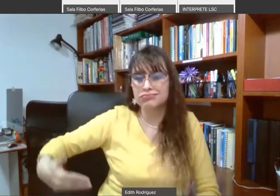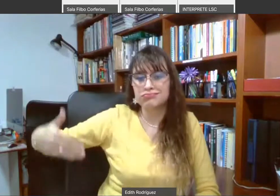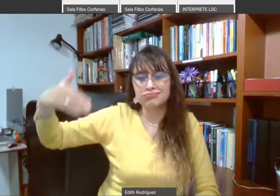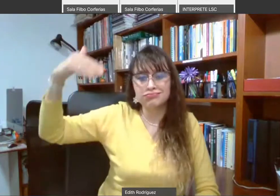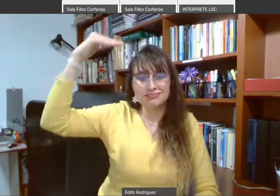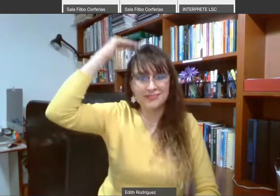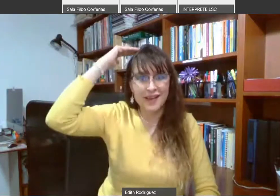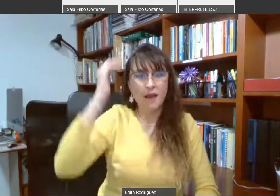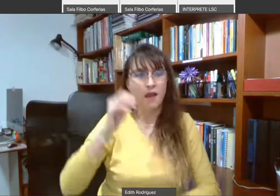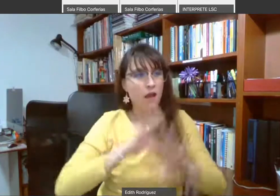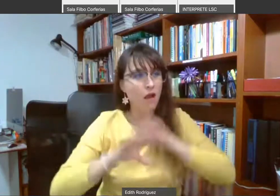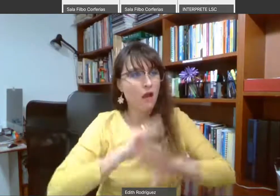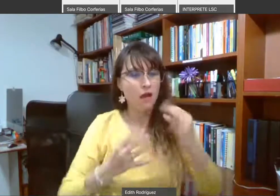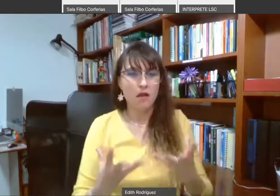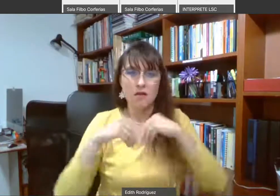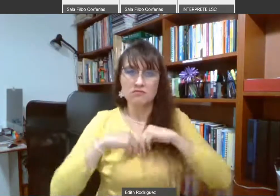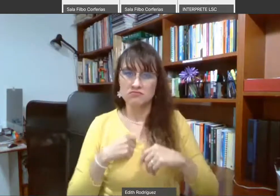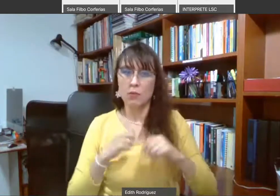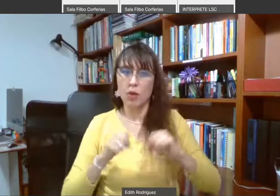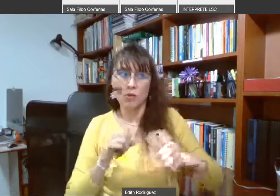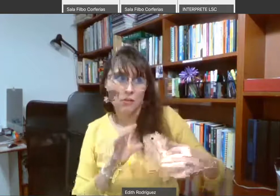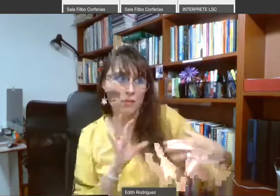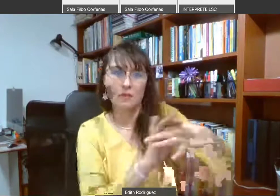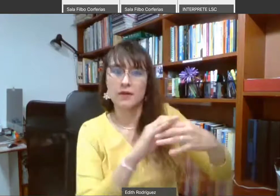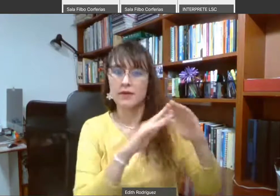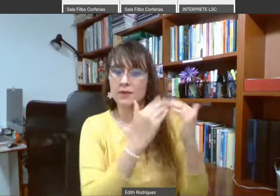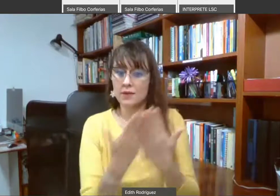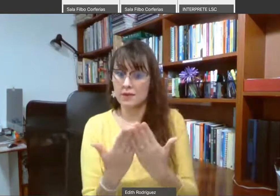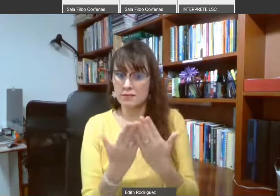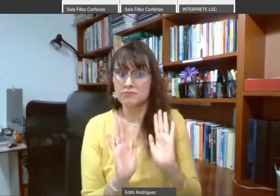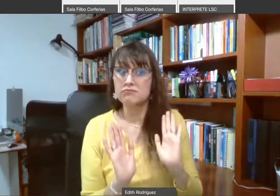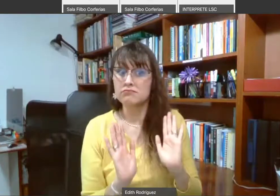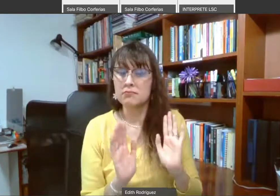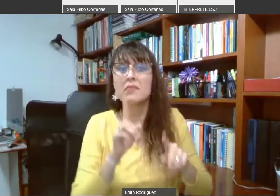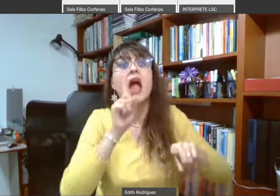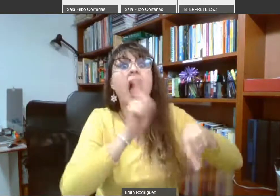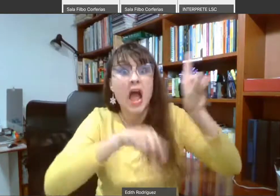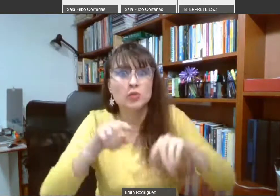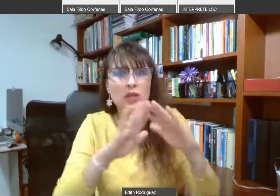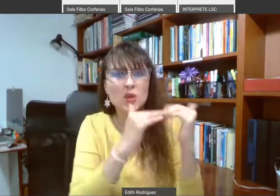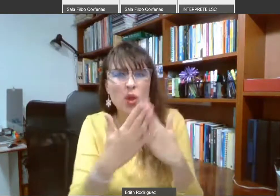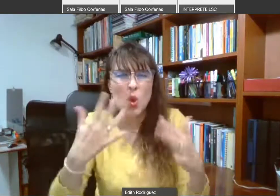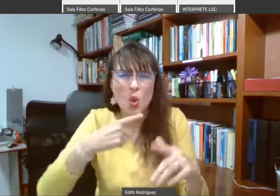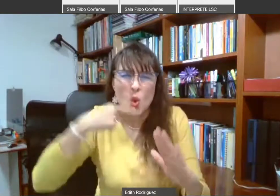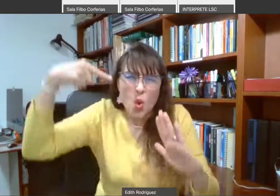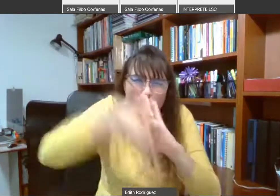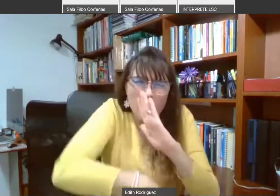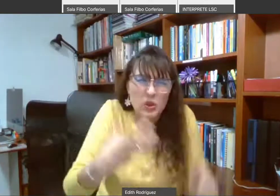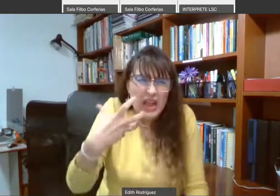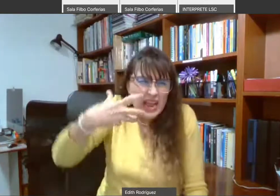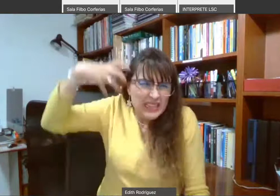cómicos, son cápsulas que le sirven a diario a los niños para que puedan hacer una construcción de todo este